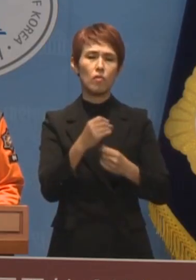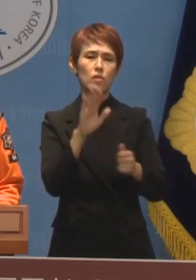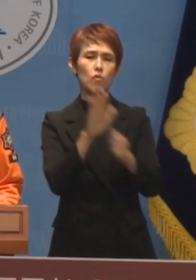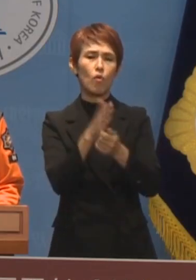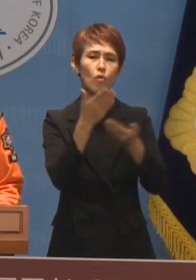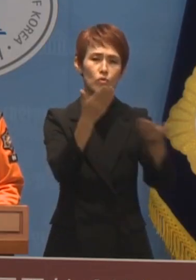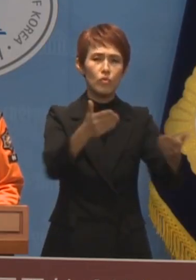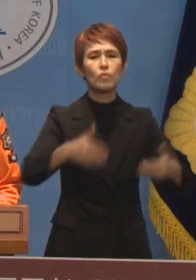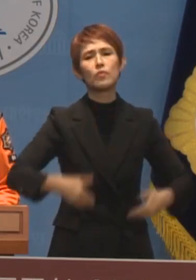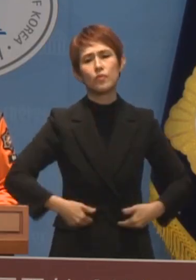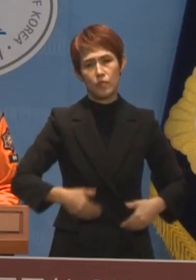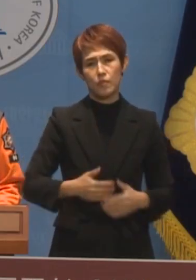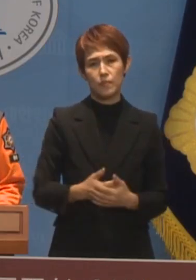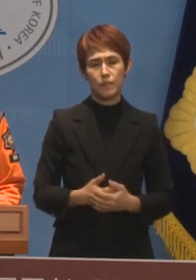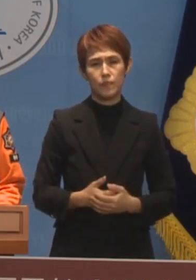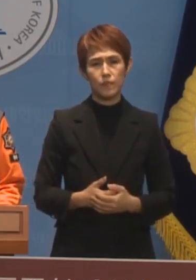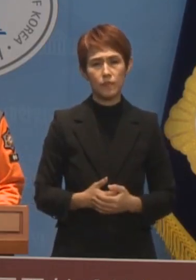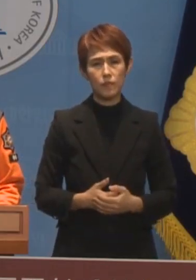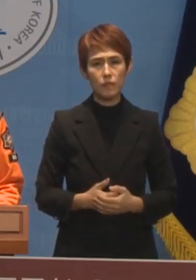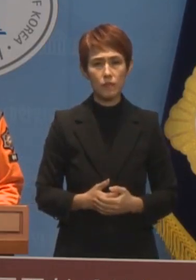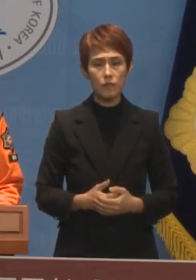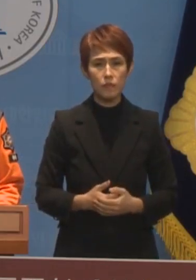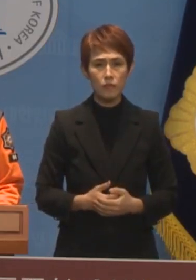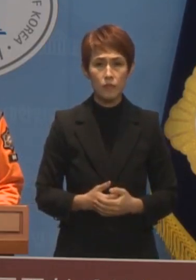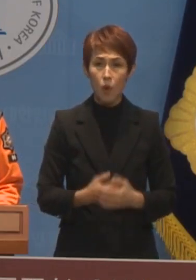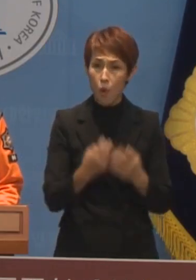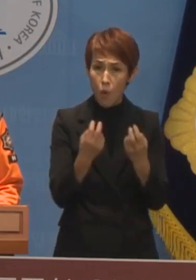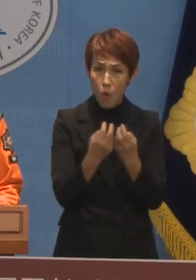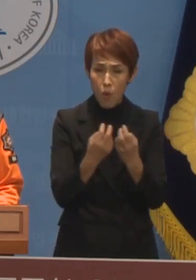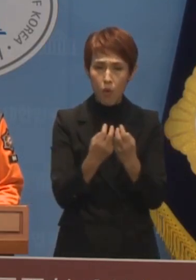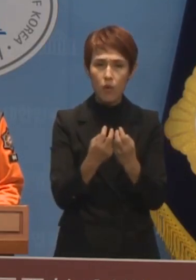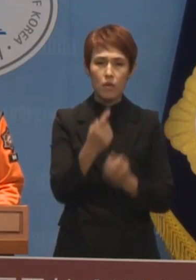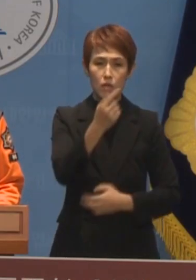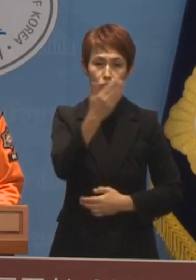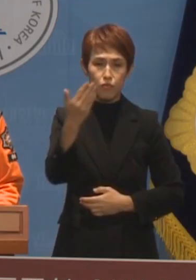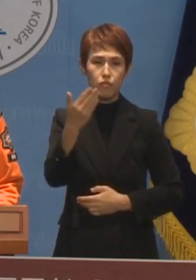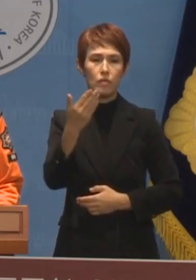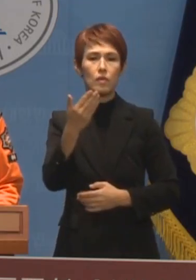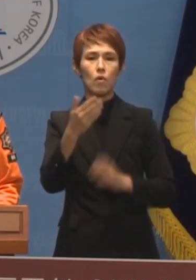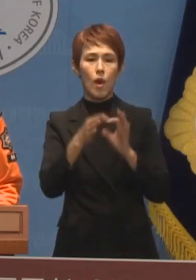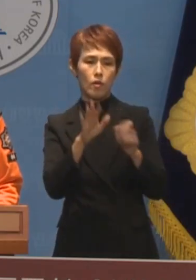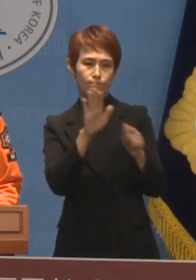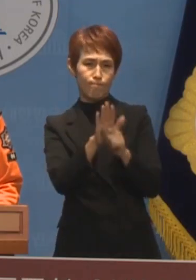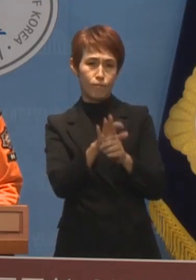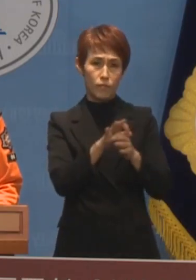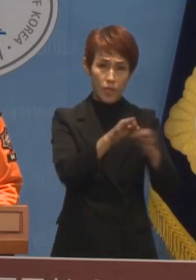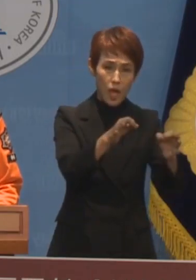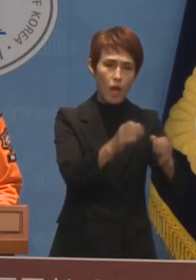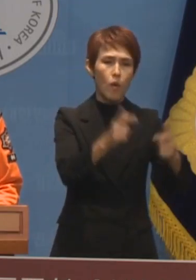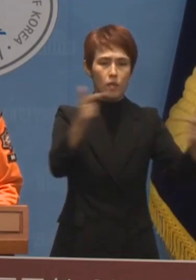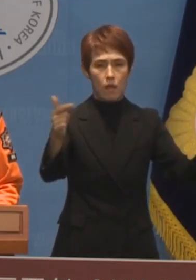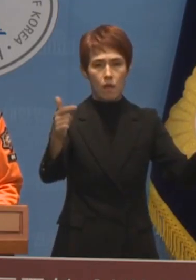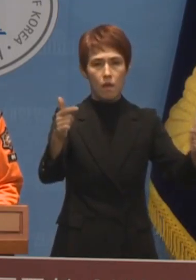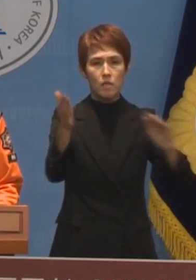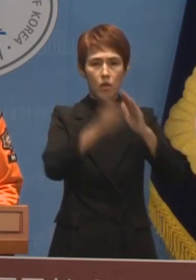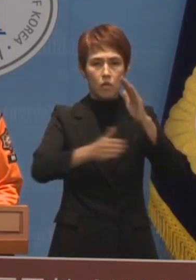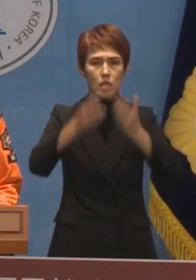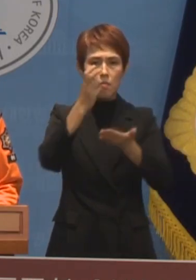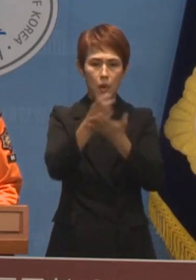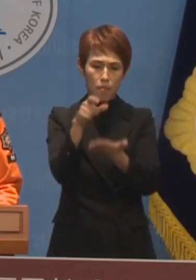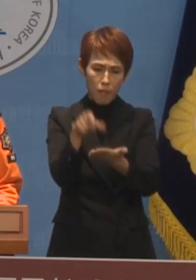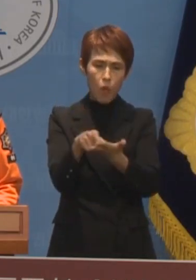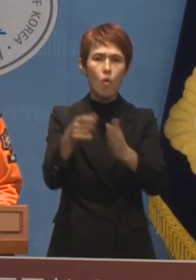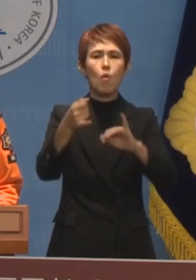지원이 필수적입니다. 이를 위해 소방안전교부세의 확대와 정식 법제화가